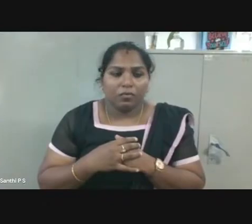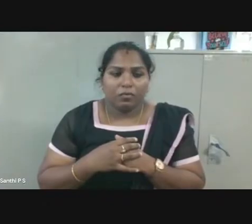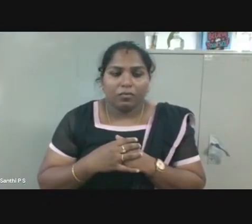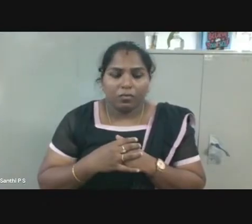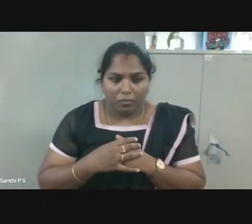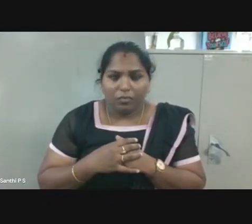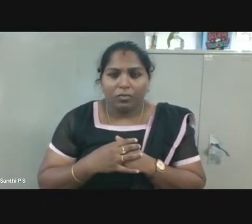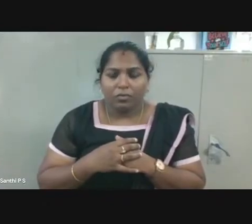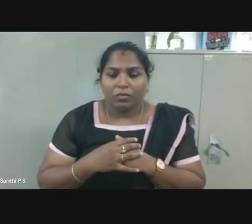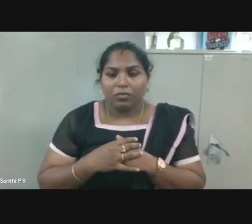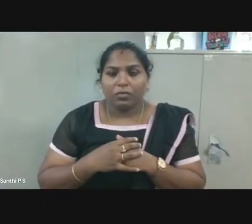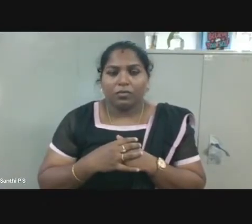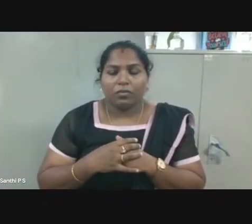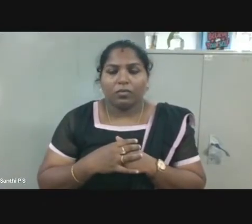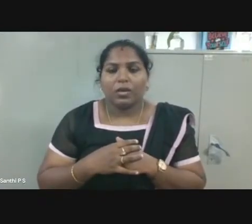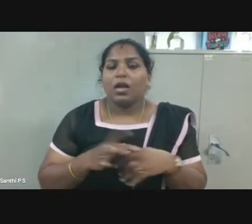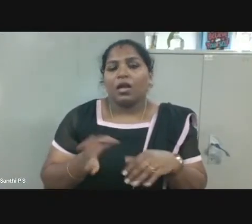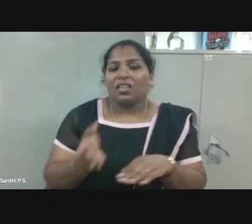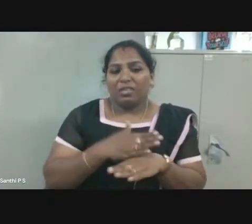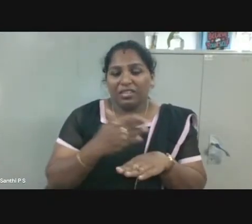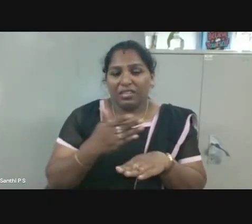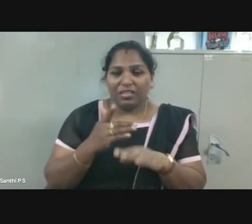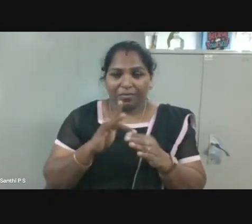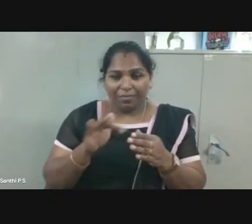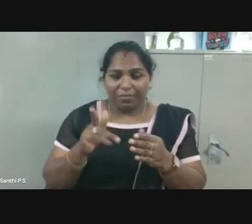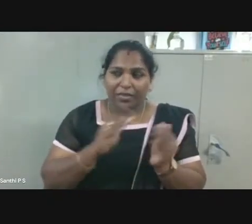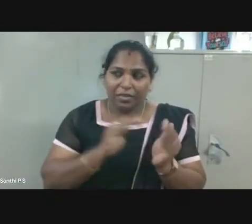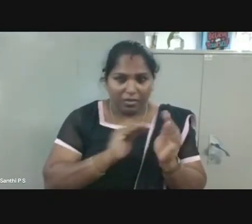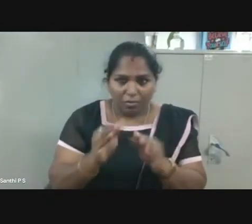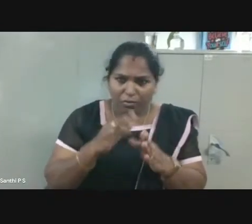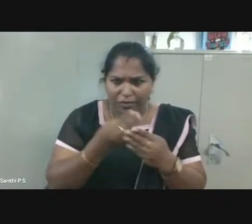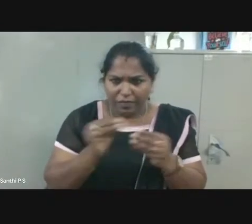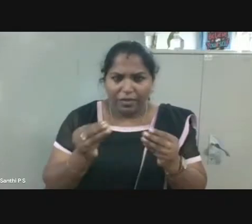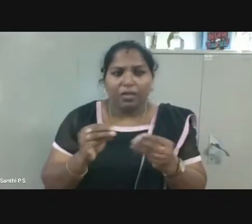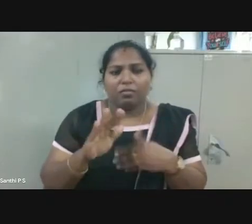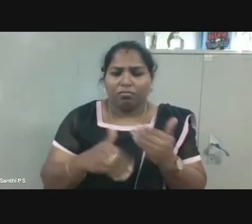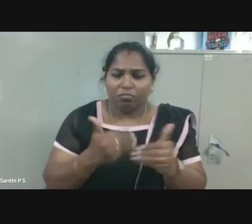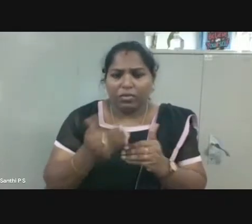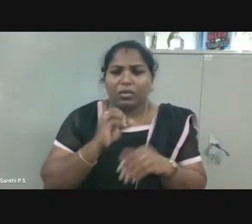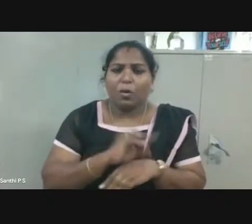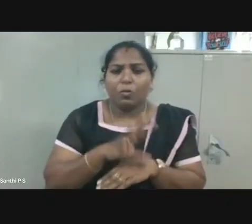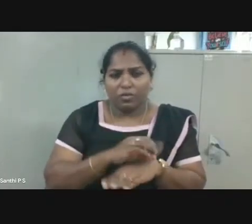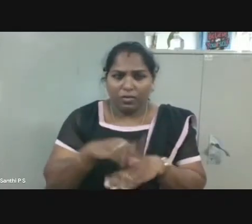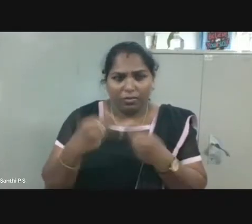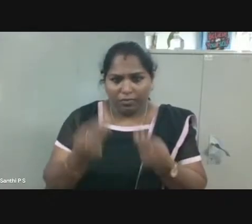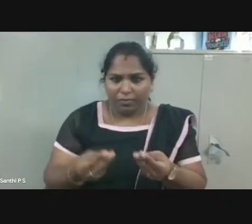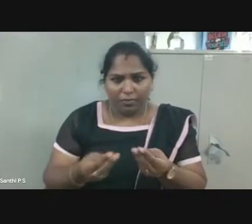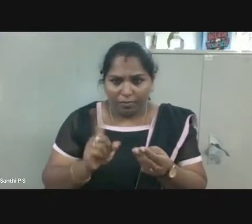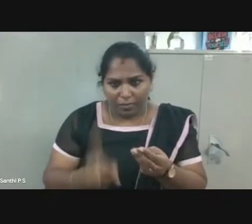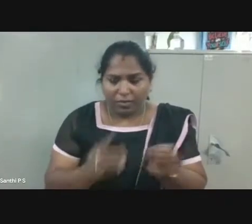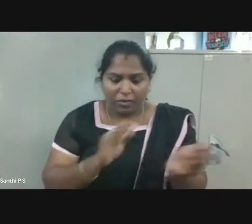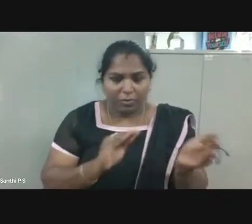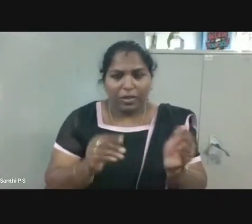സർജറി, റെസ്പിറേറ്ററി സപ്പോർട്ട് കണ്ടു. ഇനി ആണ് നമുക്ക് സപ്പോർട്ടീവ് കൗൺസിലിംഗ് എന്ന് പറഞ്ഞാൽ നമുക്ക് ആദ്യം ഈ